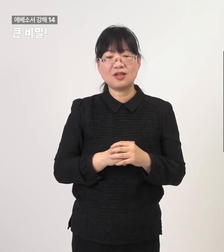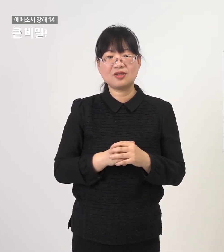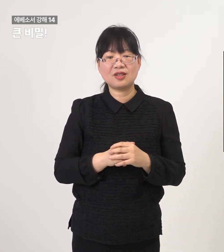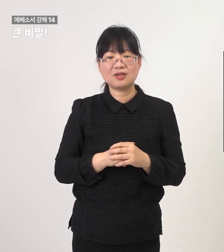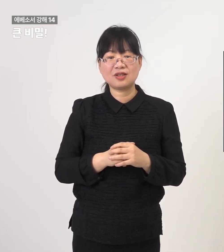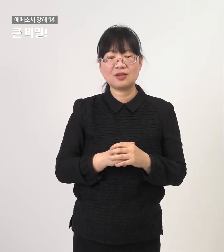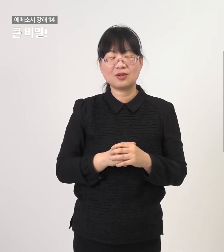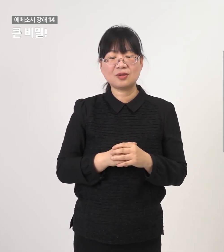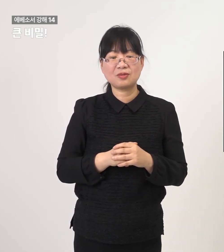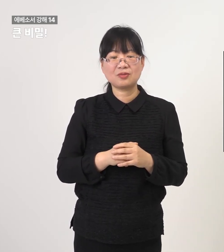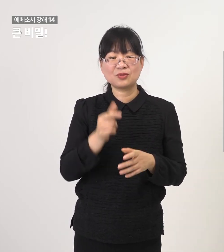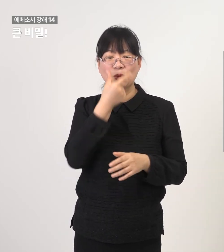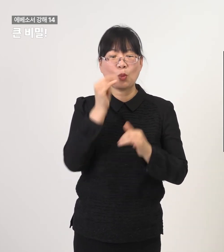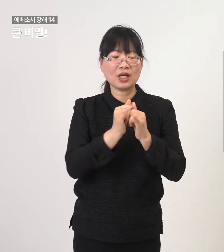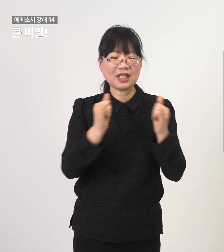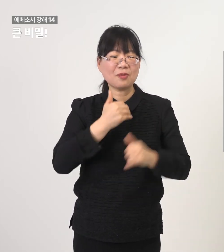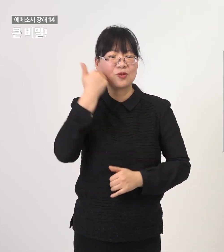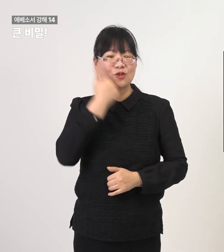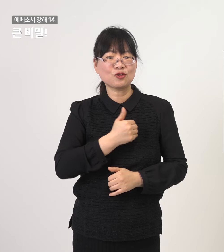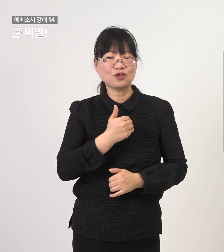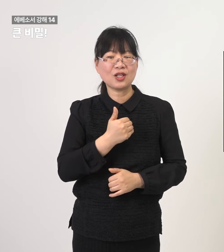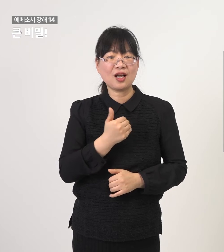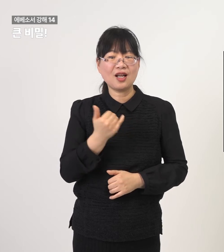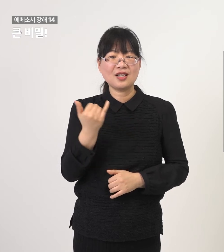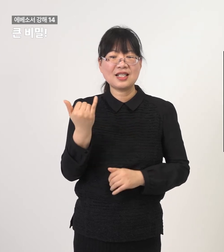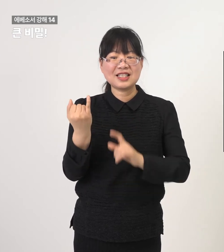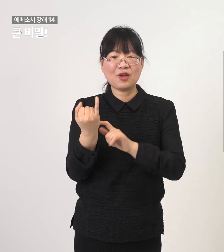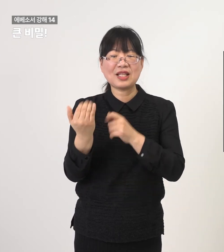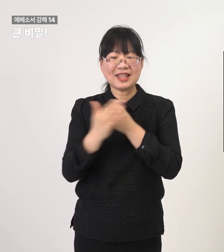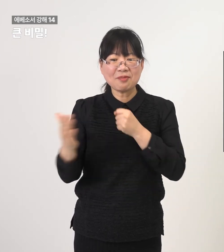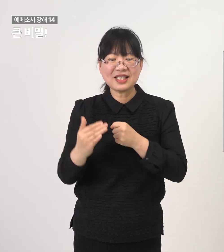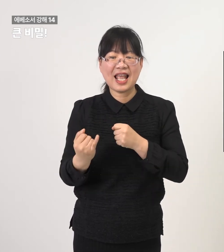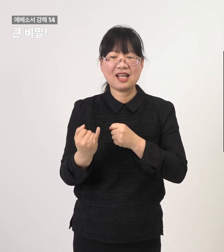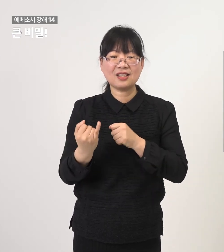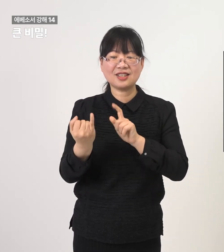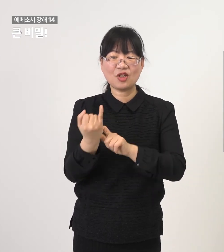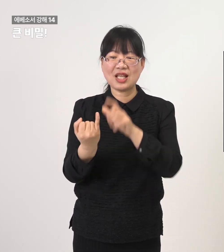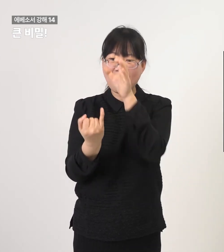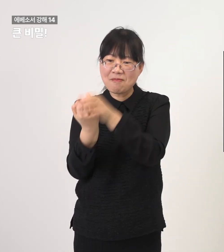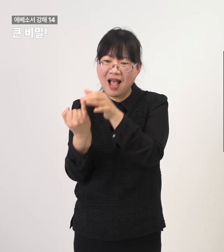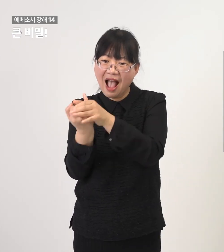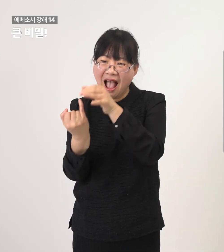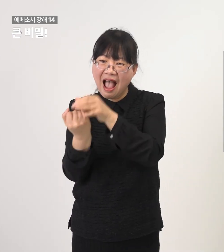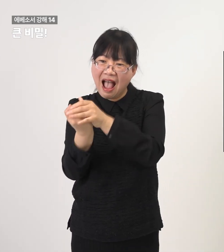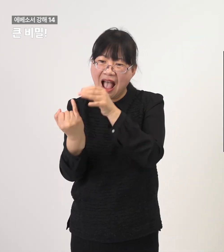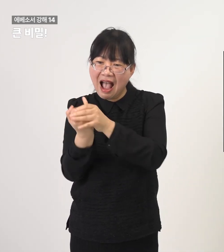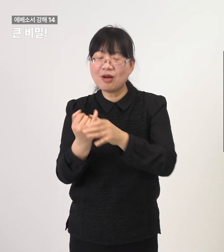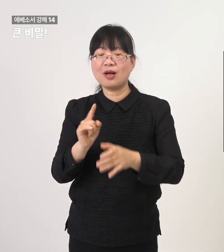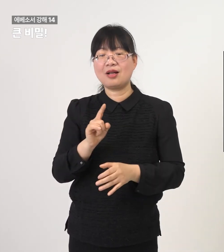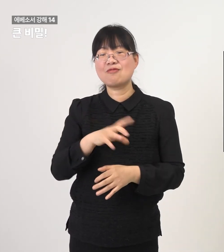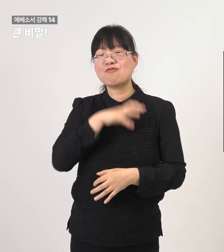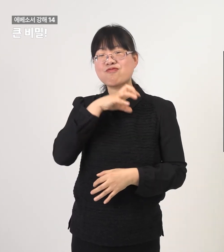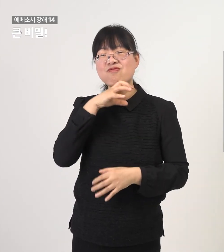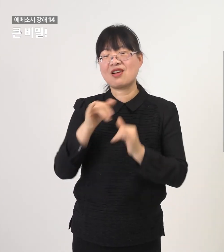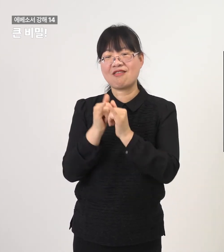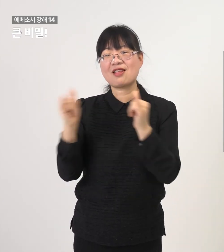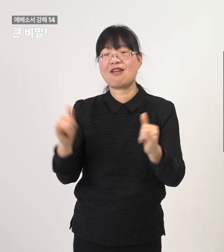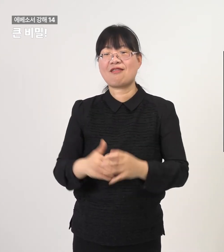놈은 누구냐면 여자 핑계를 대고 여자 책임을 지는 사람들이에요. 정말이에요.